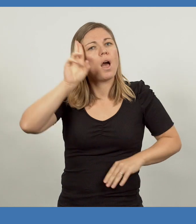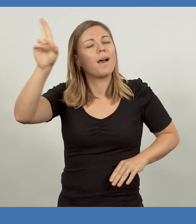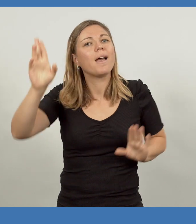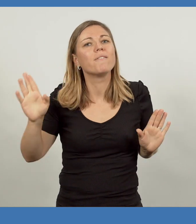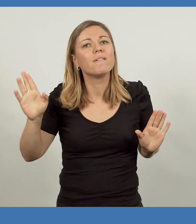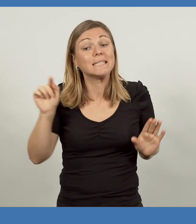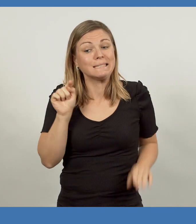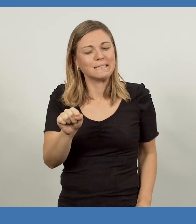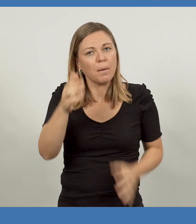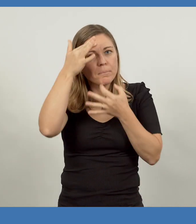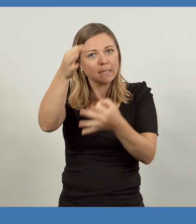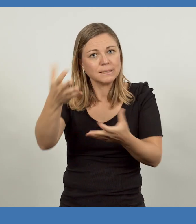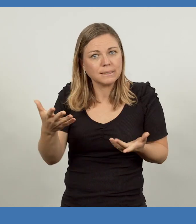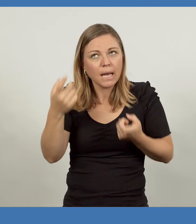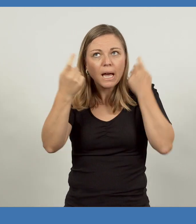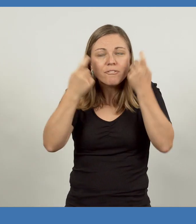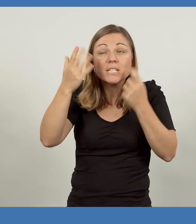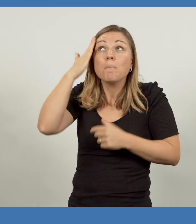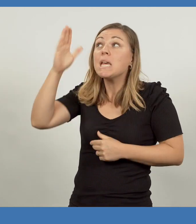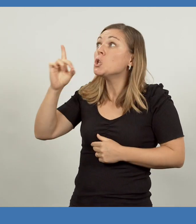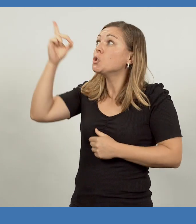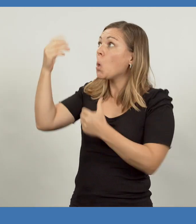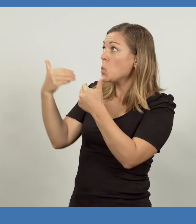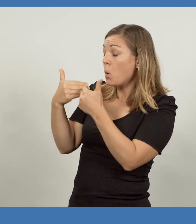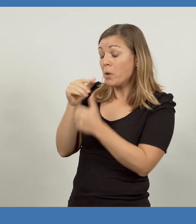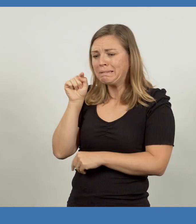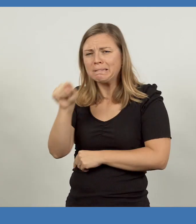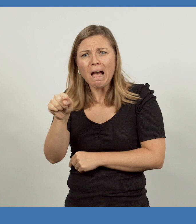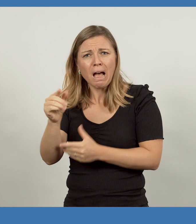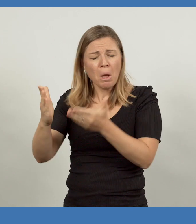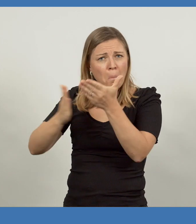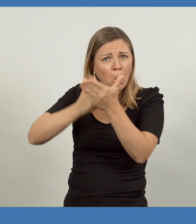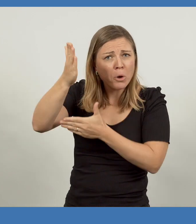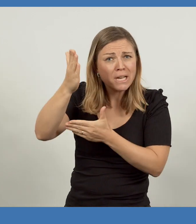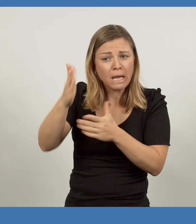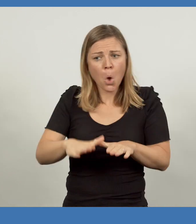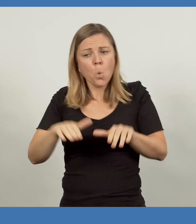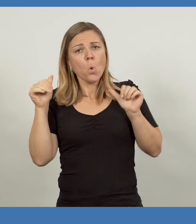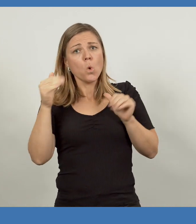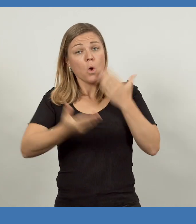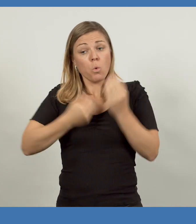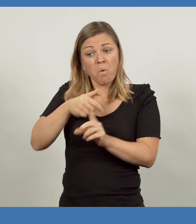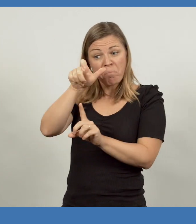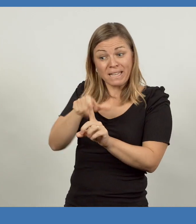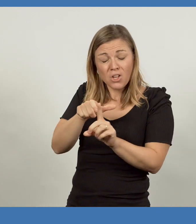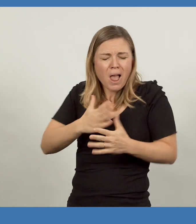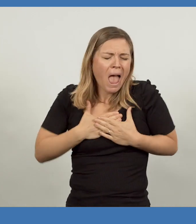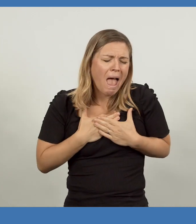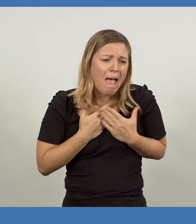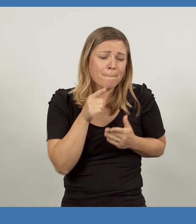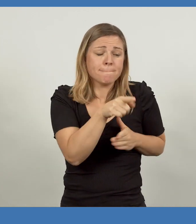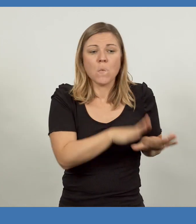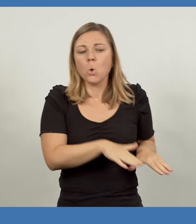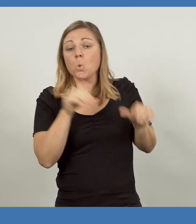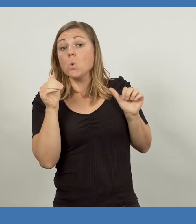maintenant, aujourd'hui, si Dieu me demandait de renoncer à ce rêve, de renoncer à ce projet, de renoncer à cette personne que j'aime tant, est-ce que je serais